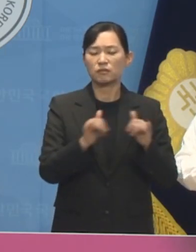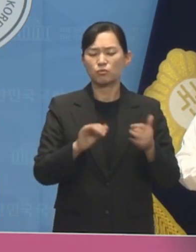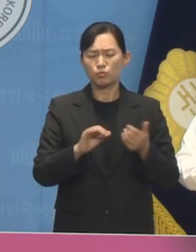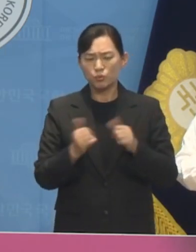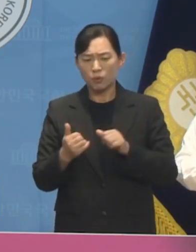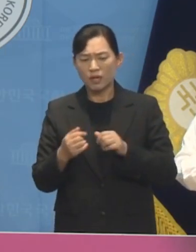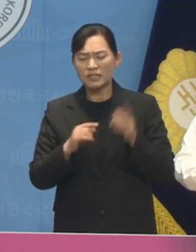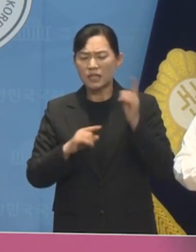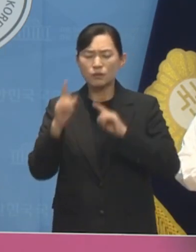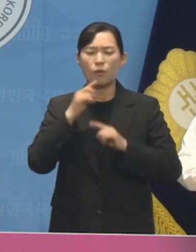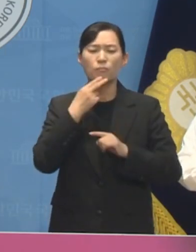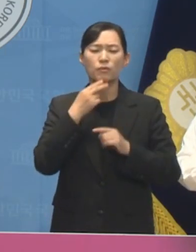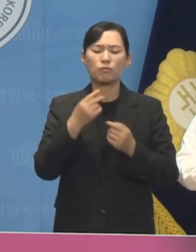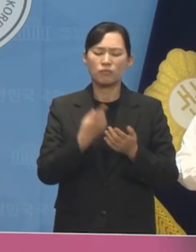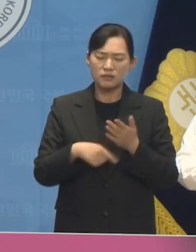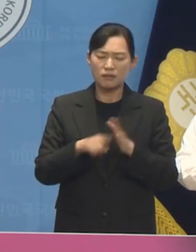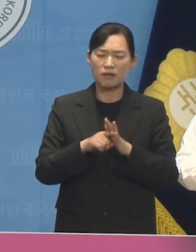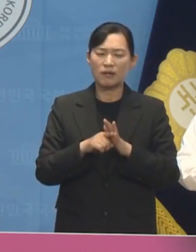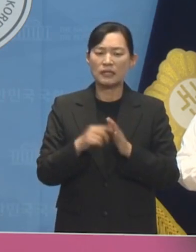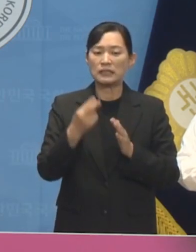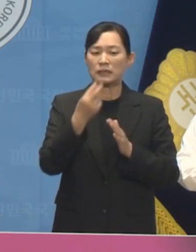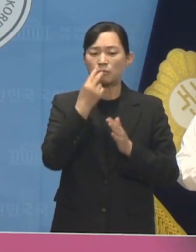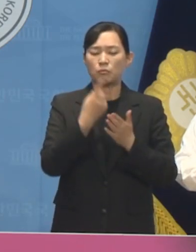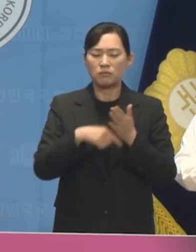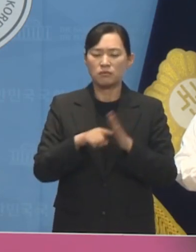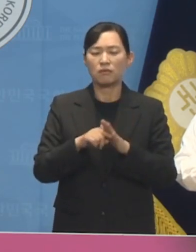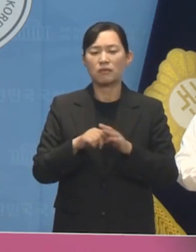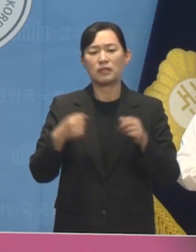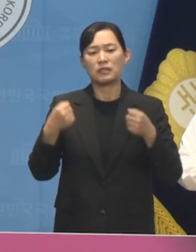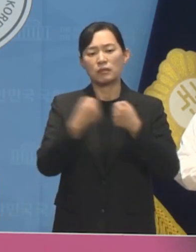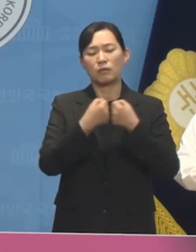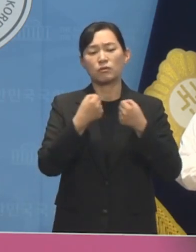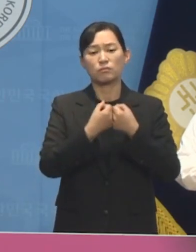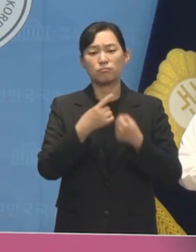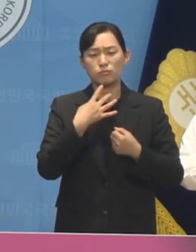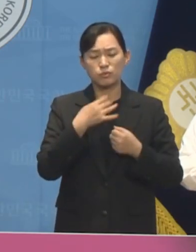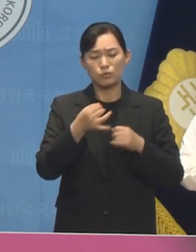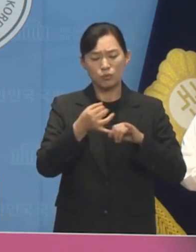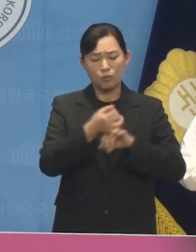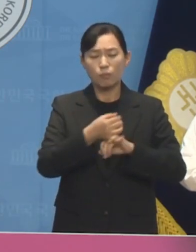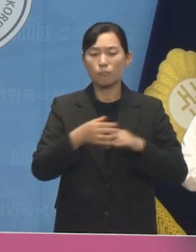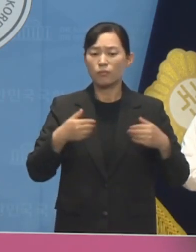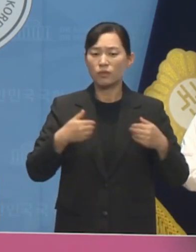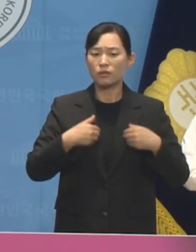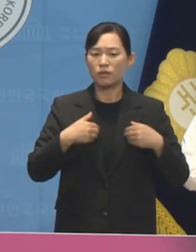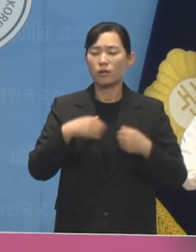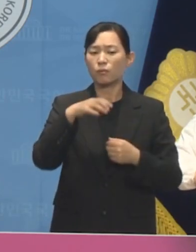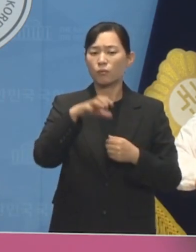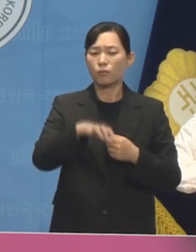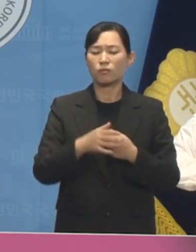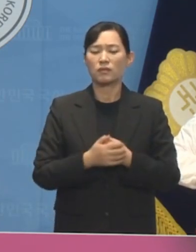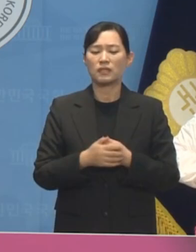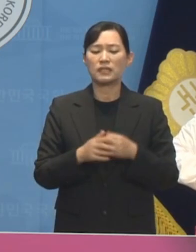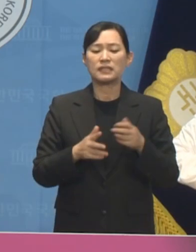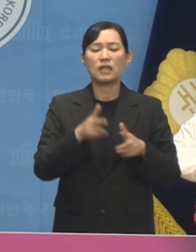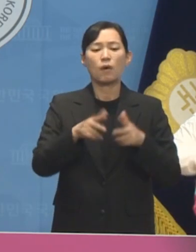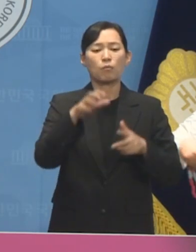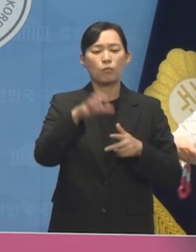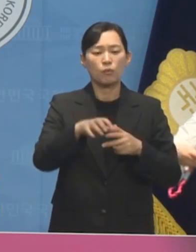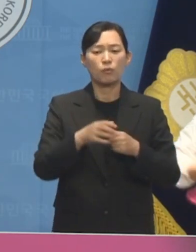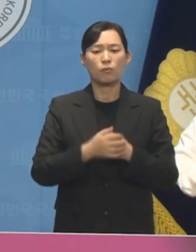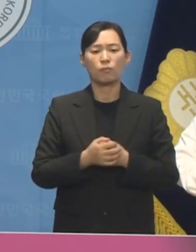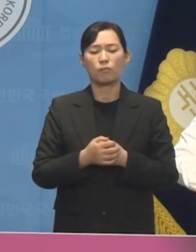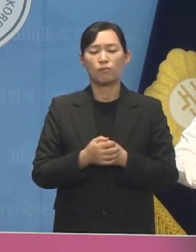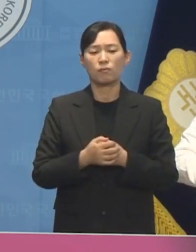위해서, 살기 위해서 싸웠을 뿐입니다. 필수 공익사업장 지정을 추진하겠다고